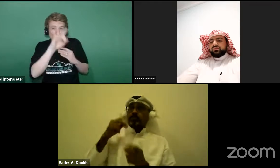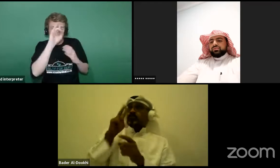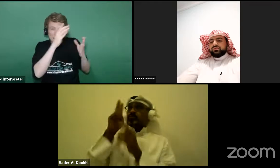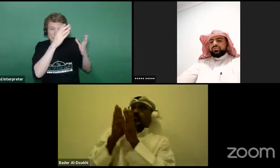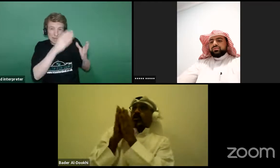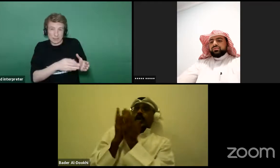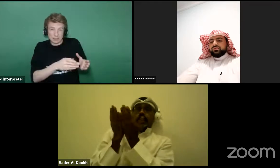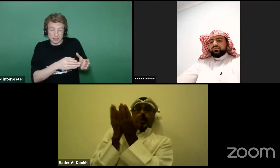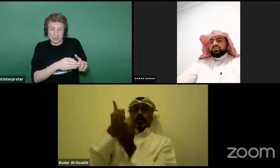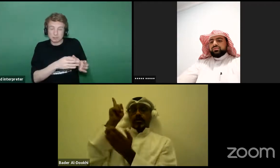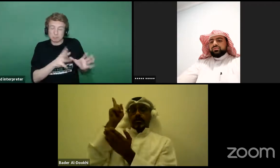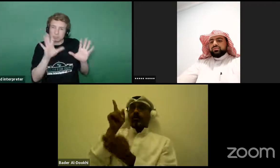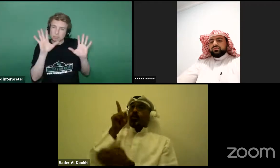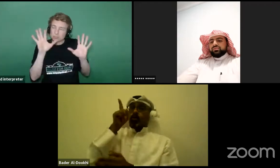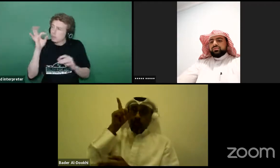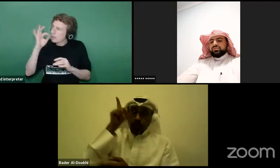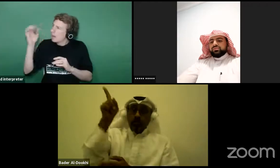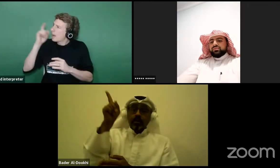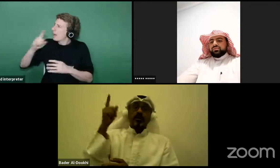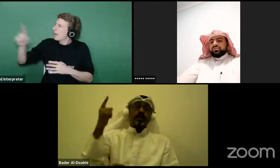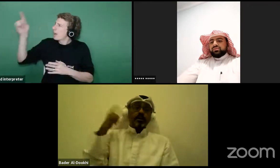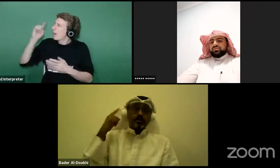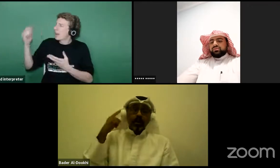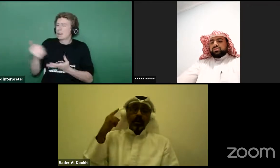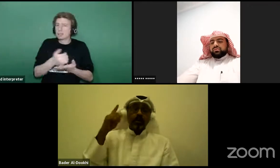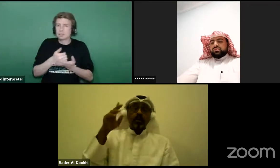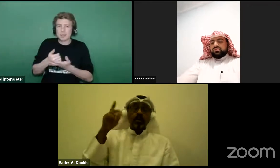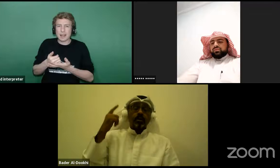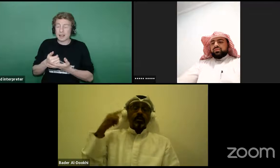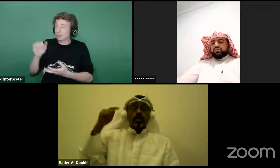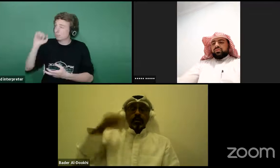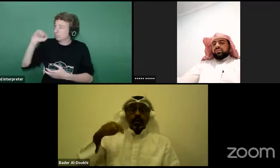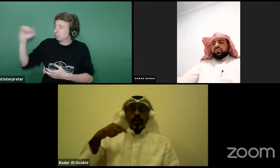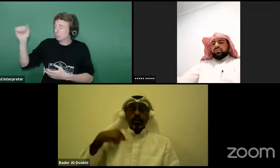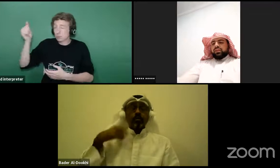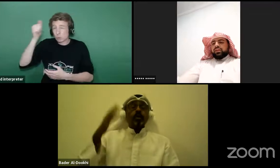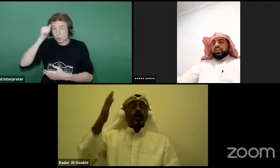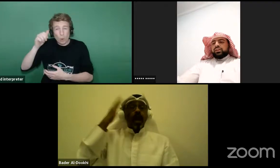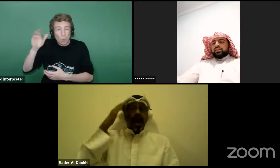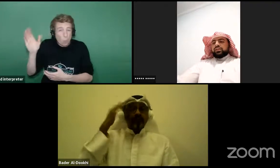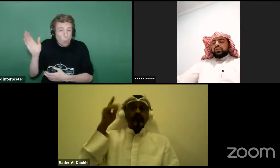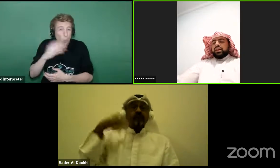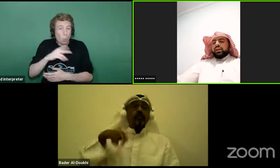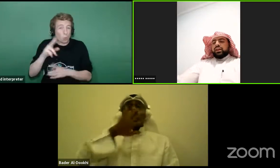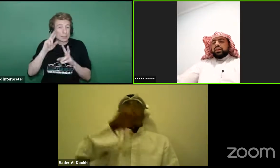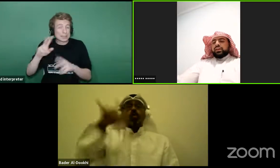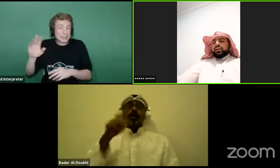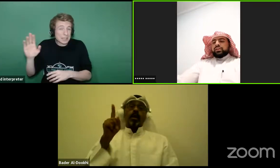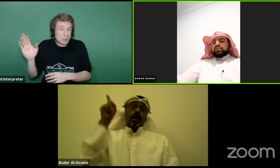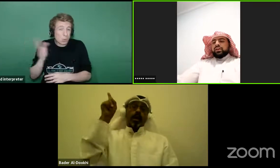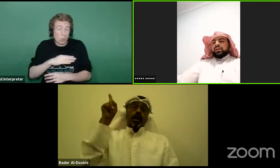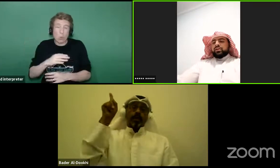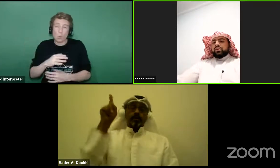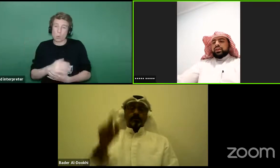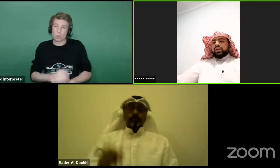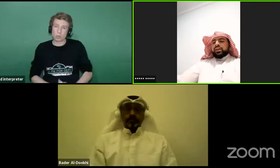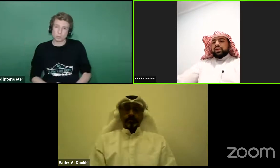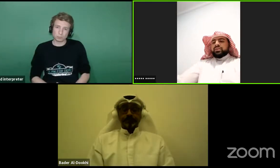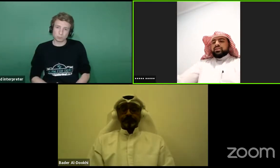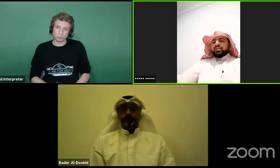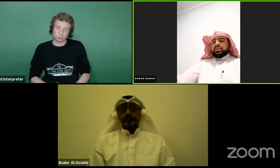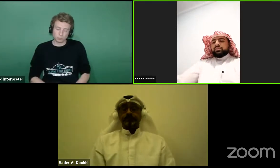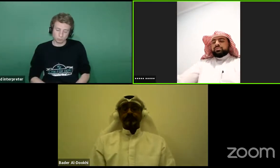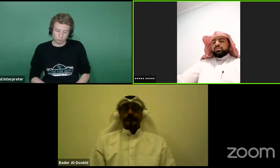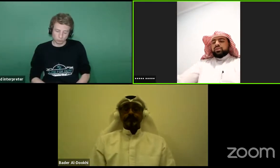Verily, He is all hearer, all knower. إن الذين اتقوا